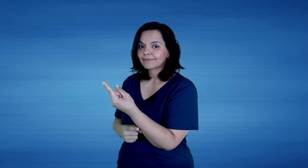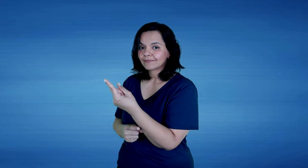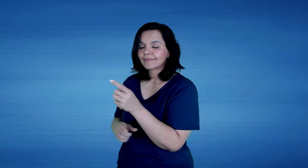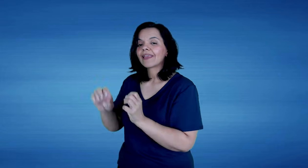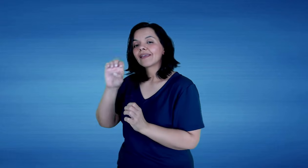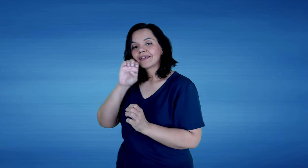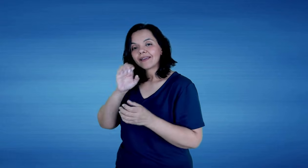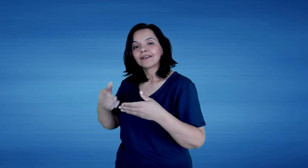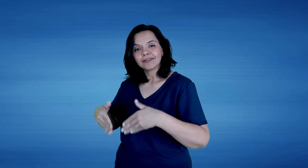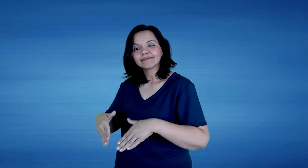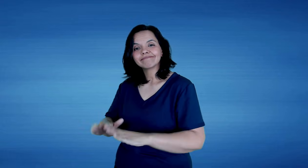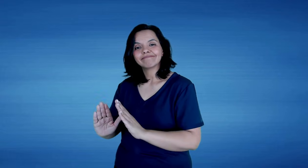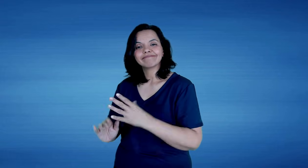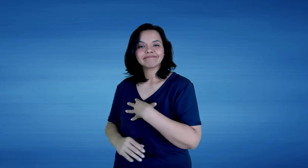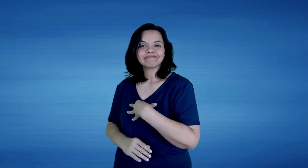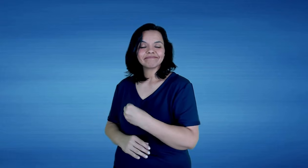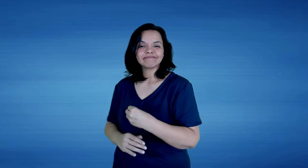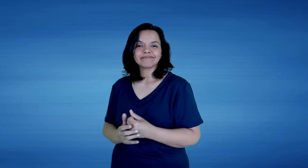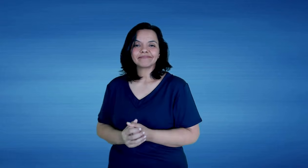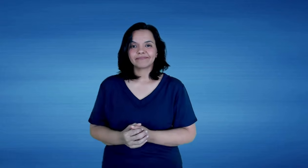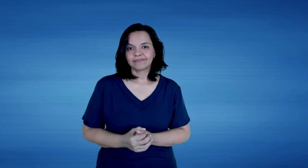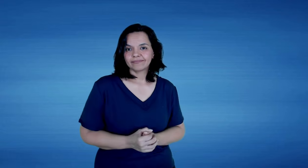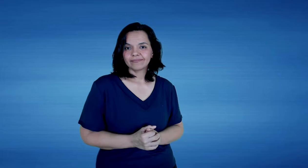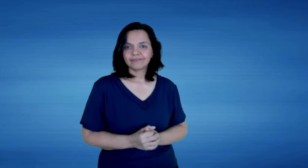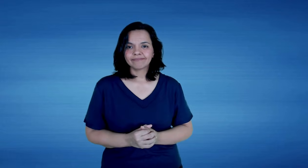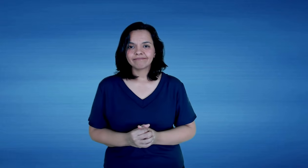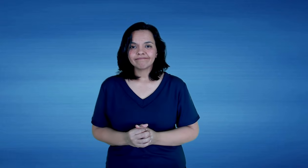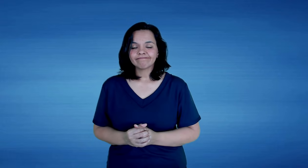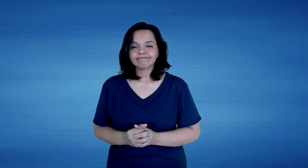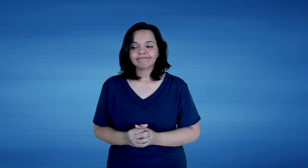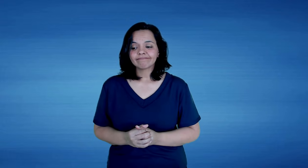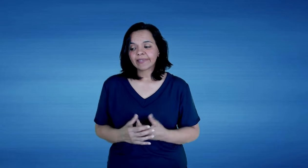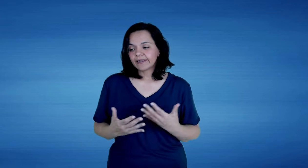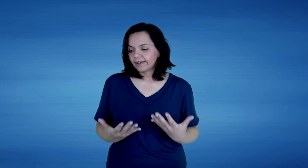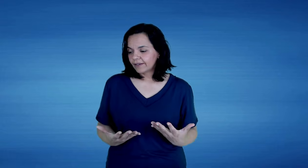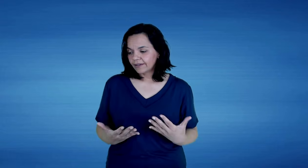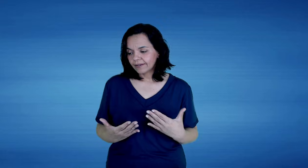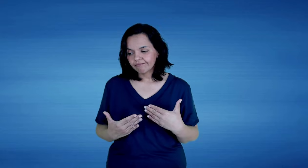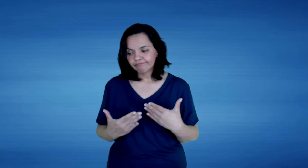Porque só depois que eles comeram do fruto é que eles tiveram filhos.